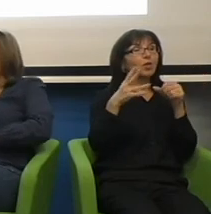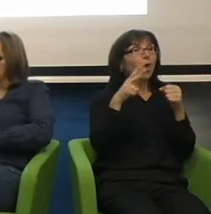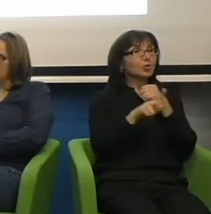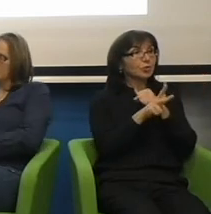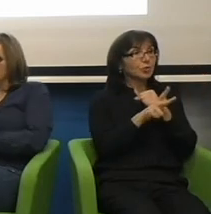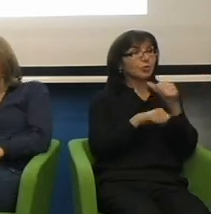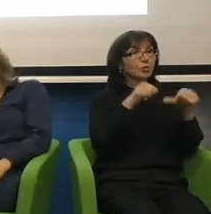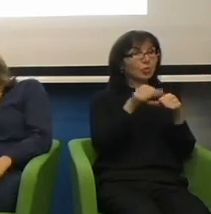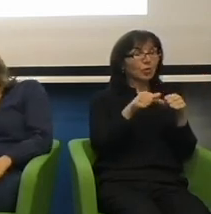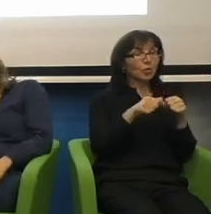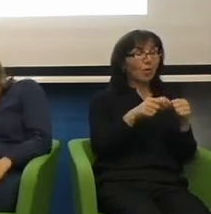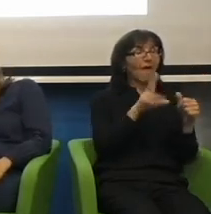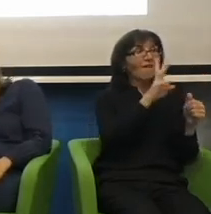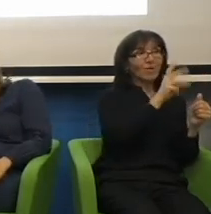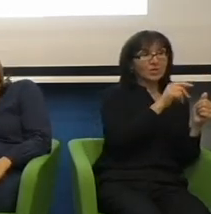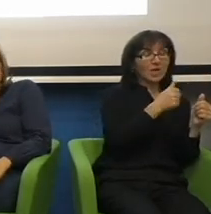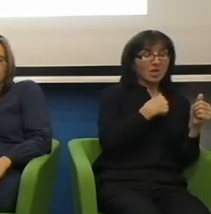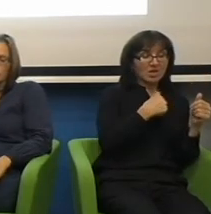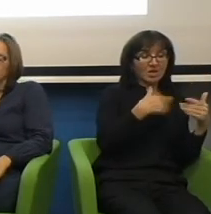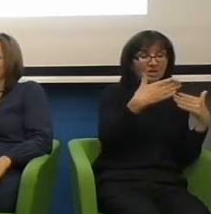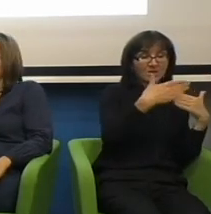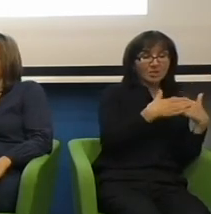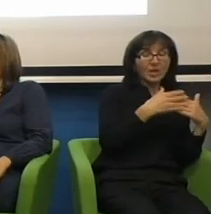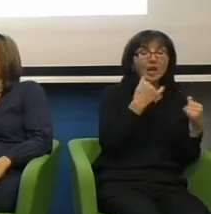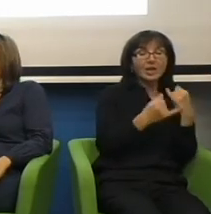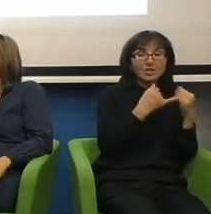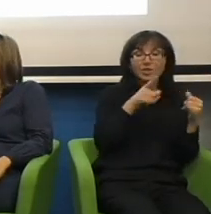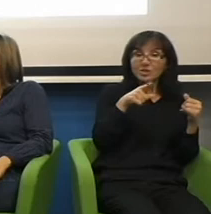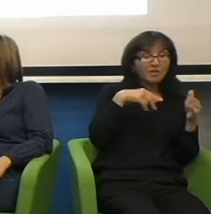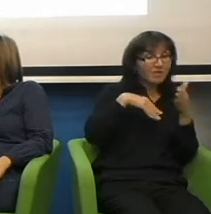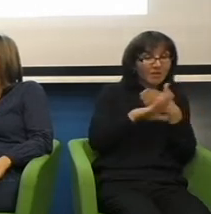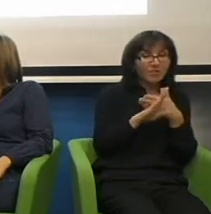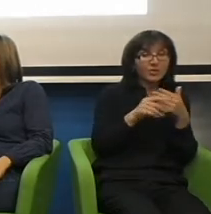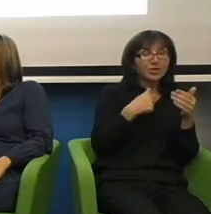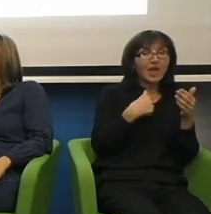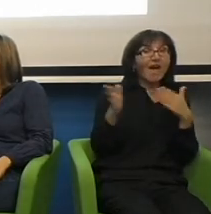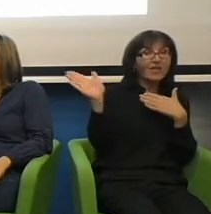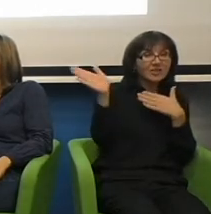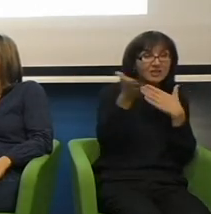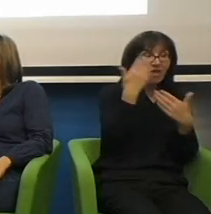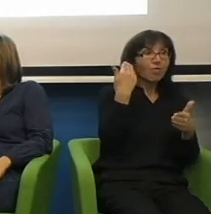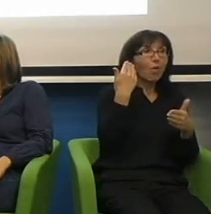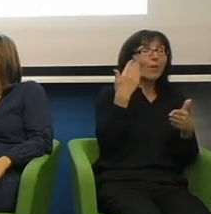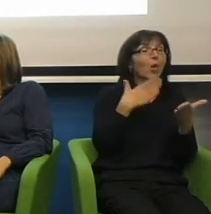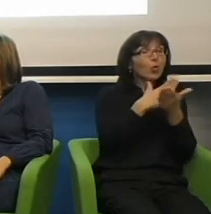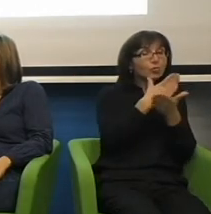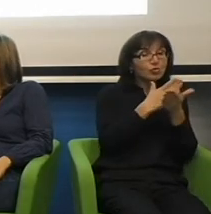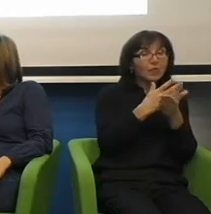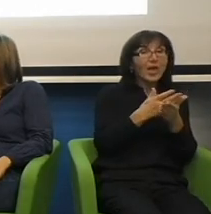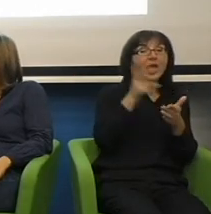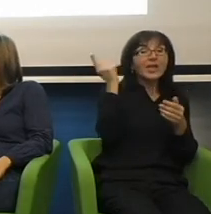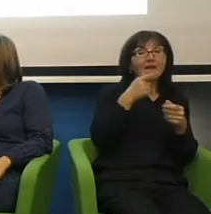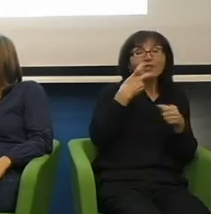jeśli pani będzie się upierać, to zawołam służbę i każę panią wyrzucić. Jeśli była taka rozmowa, to chyba